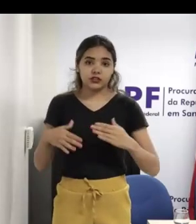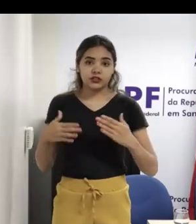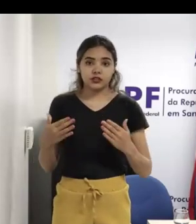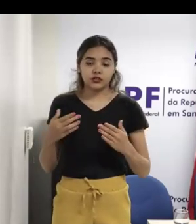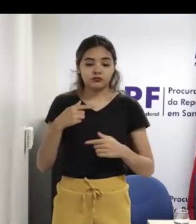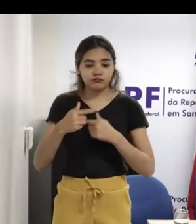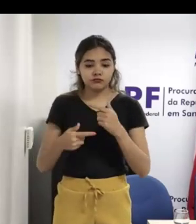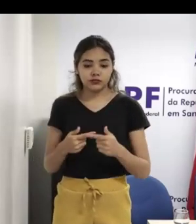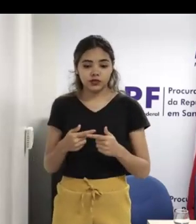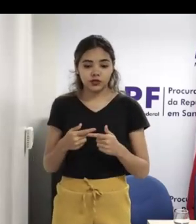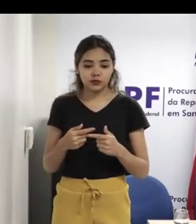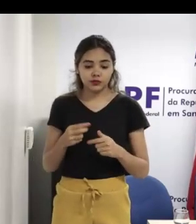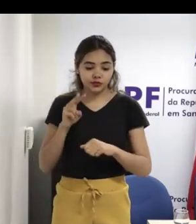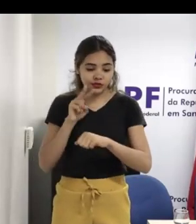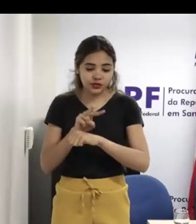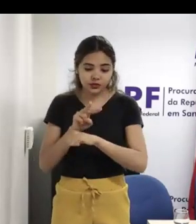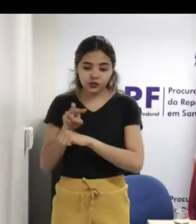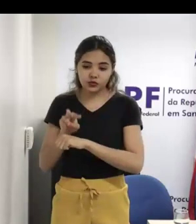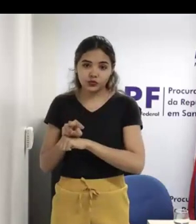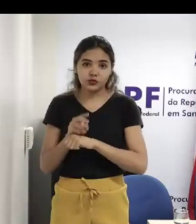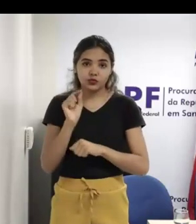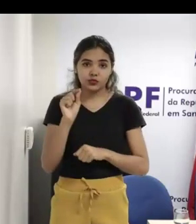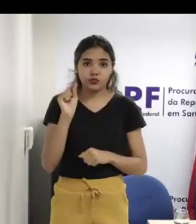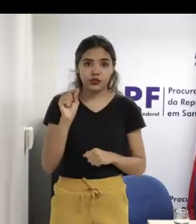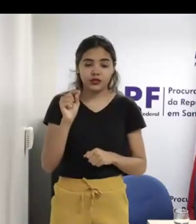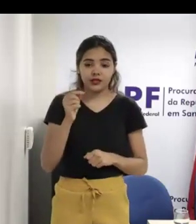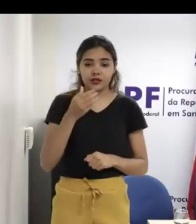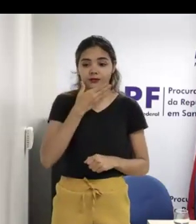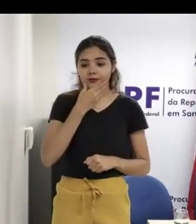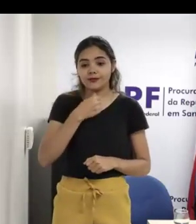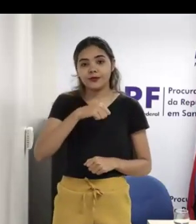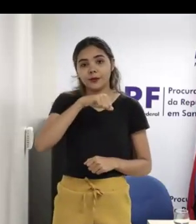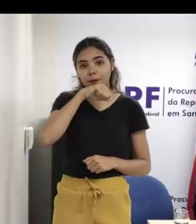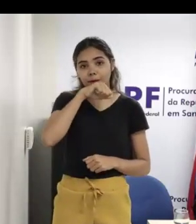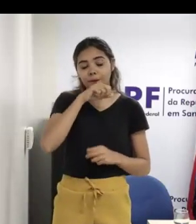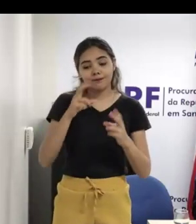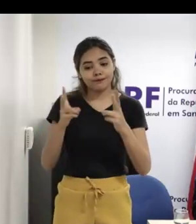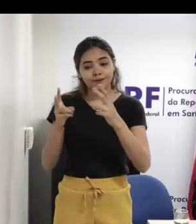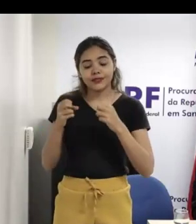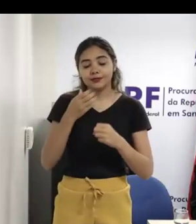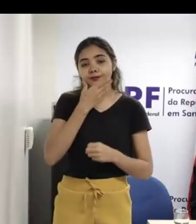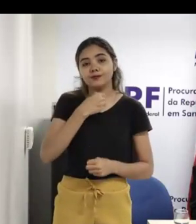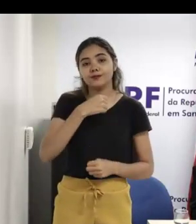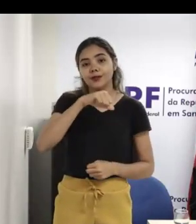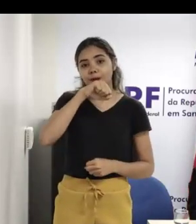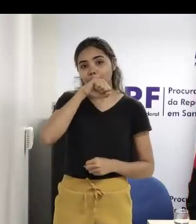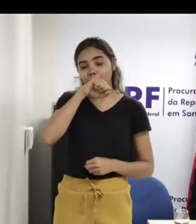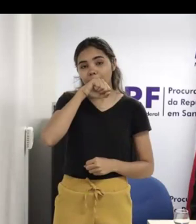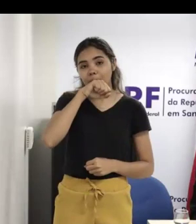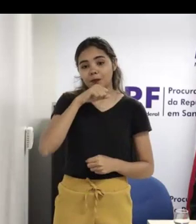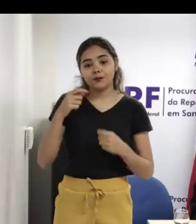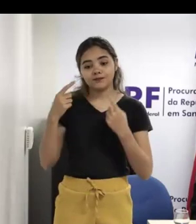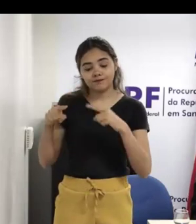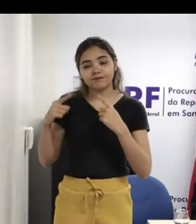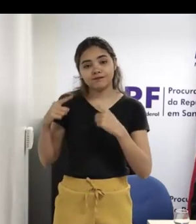investigação e quando a gente adentrou na casa a pelo olhar da criança a gente percebeu que era o pai a partir dali de algumas perguntas né